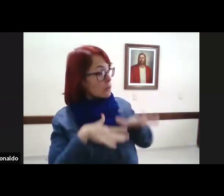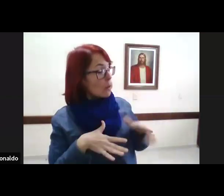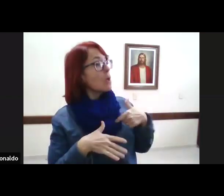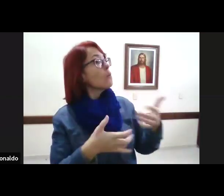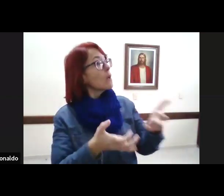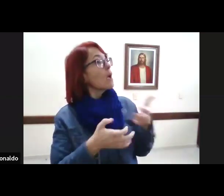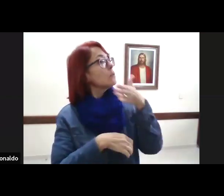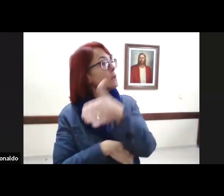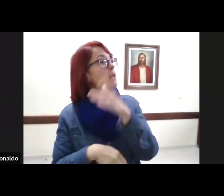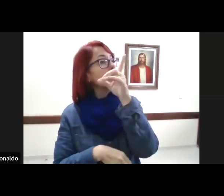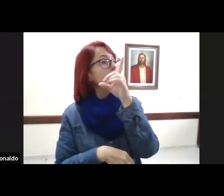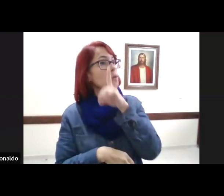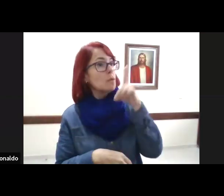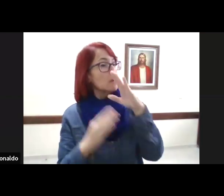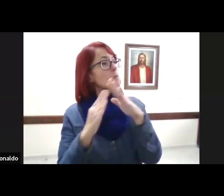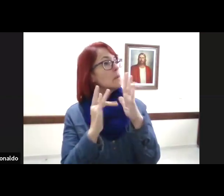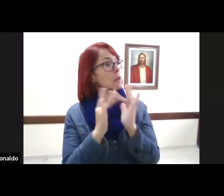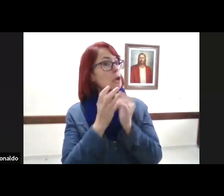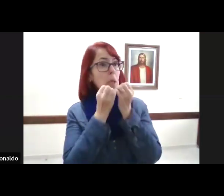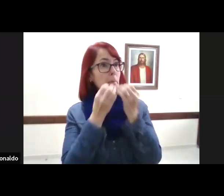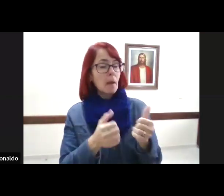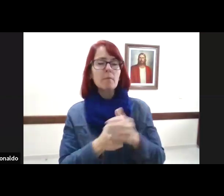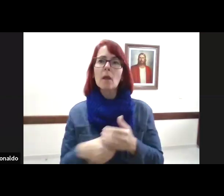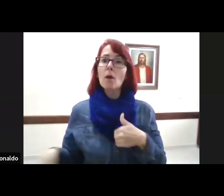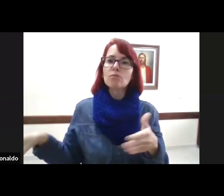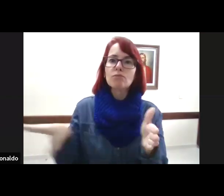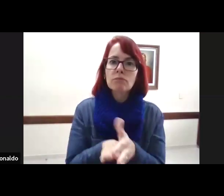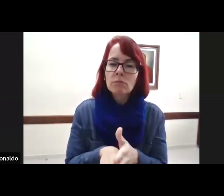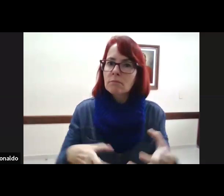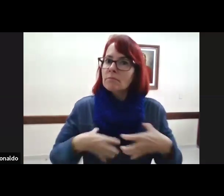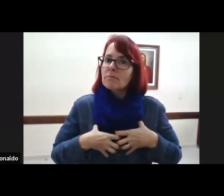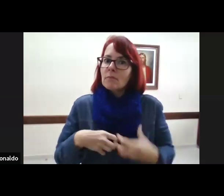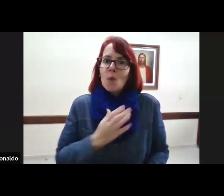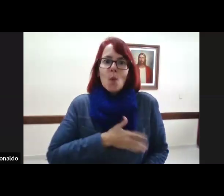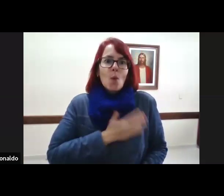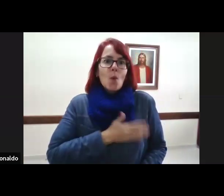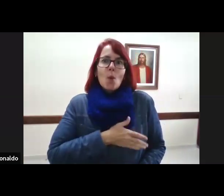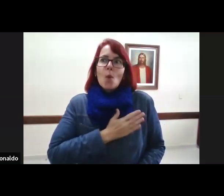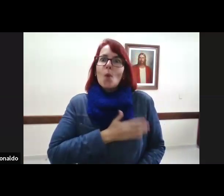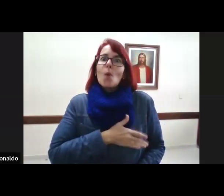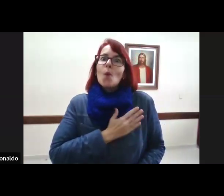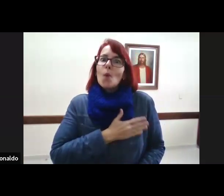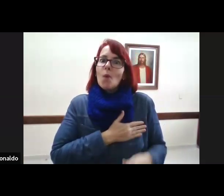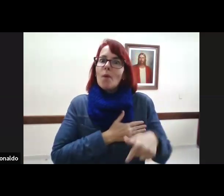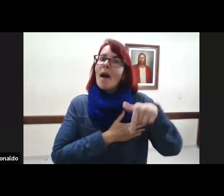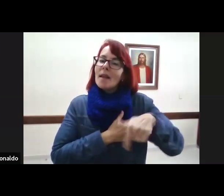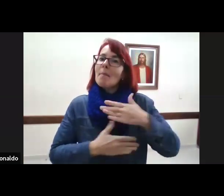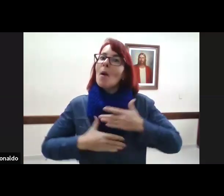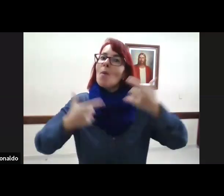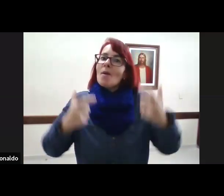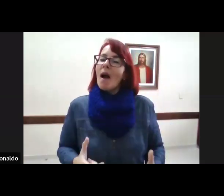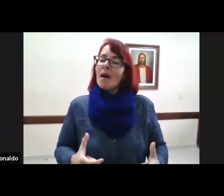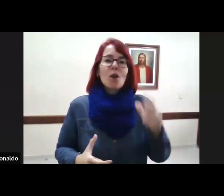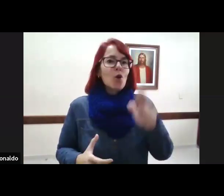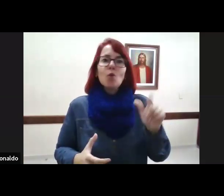corresse bem. Quando eu cheguei aqui, eu senti uma coisa tão doida no meu coração e falei: aqui é o meu lugar. Eu nunca deveria ter